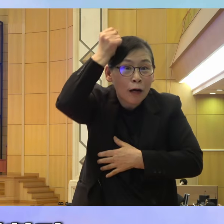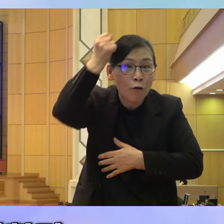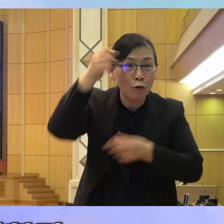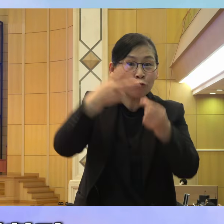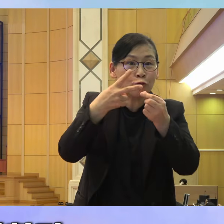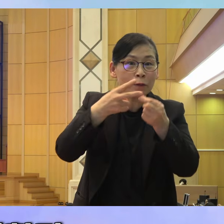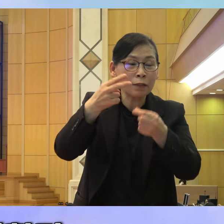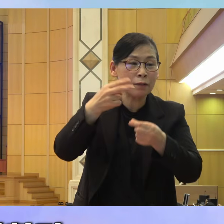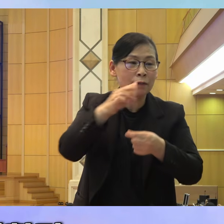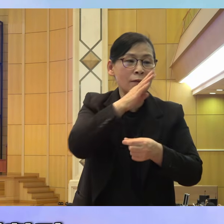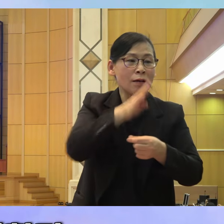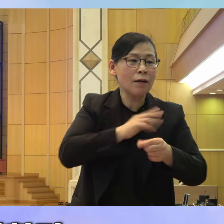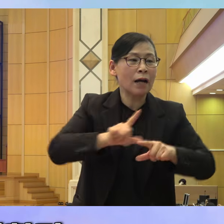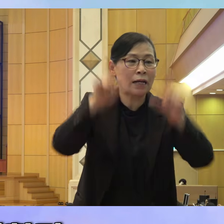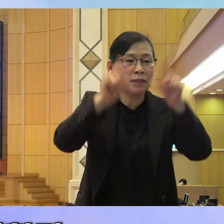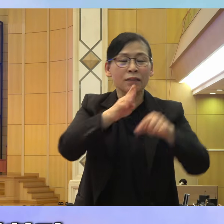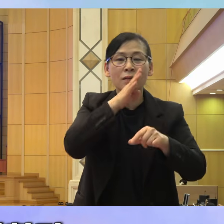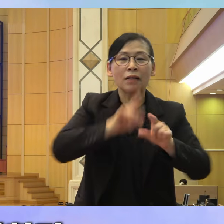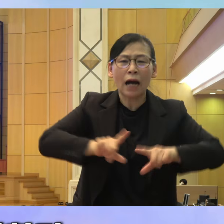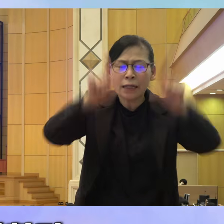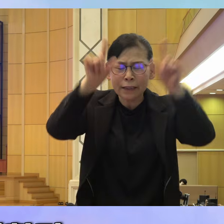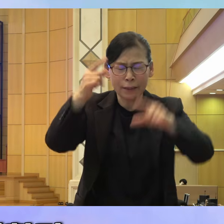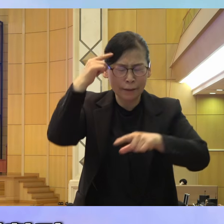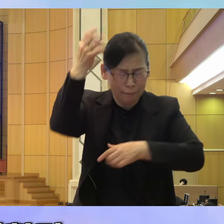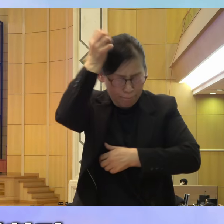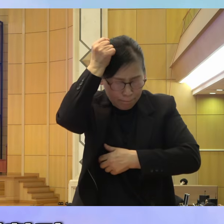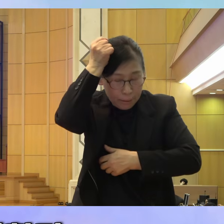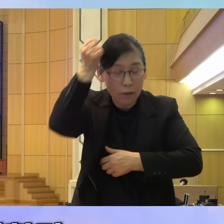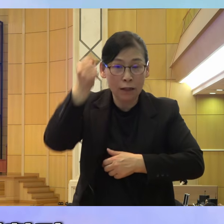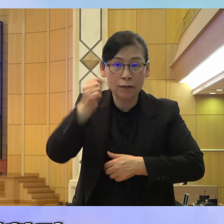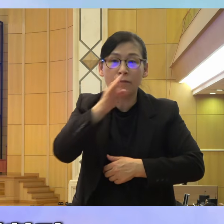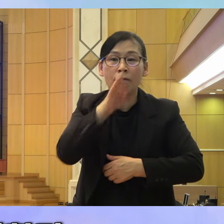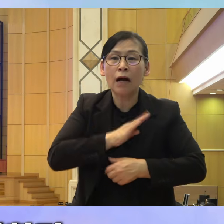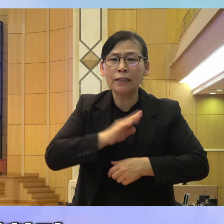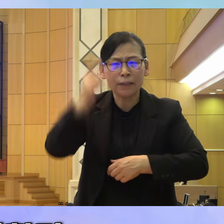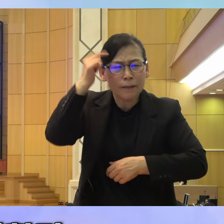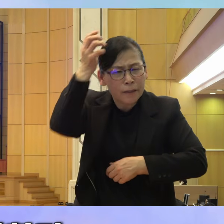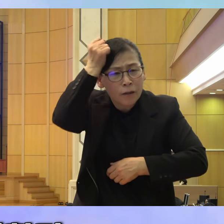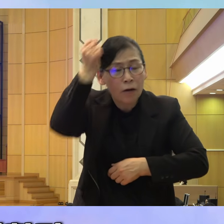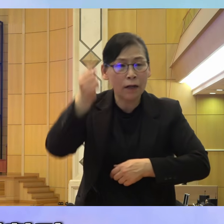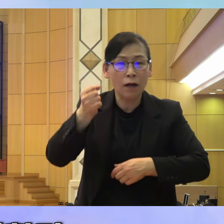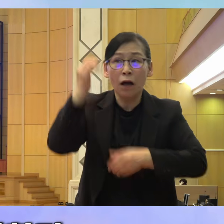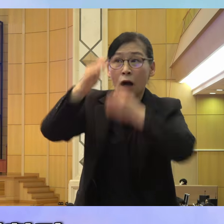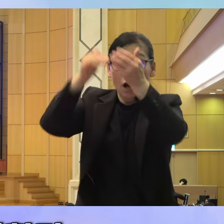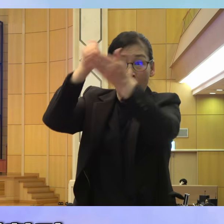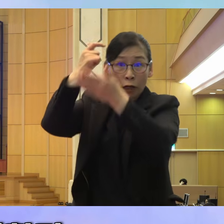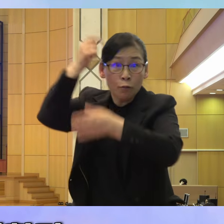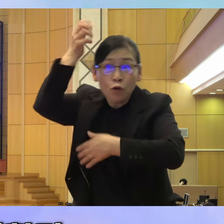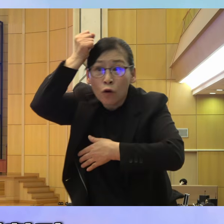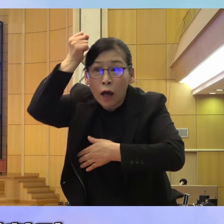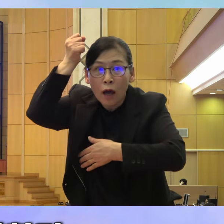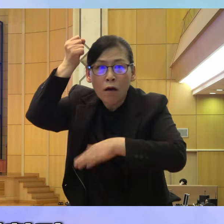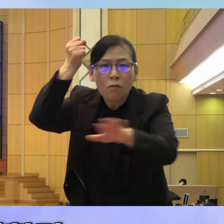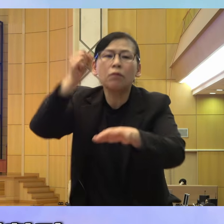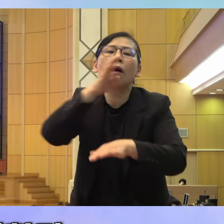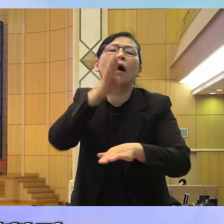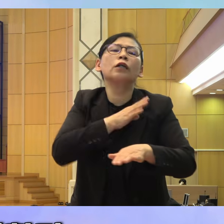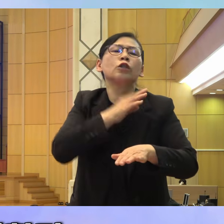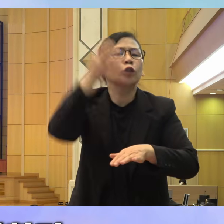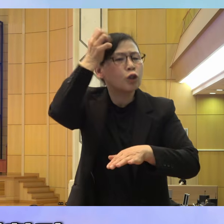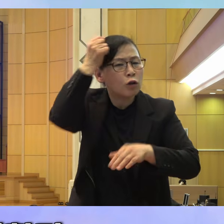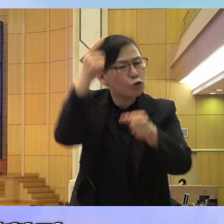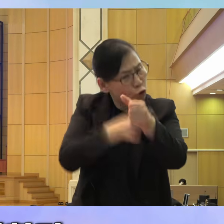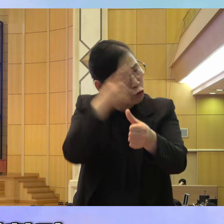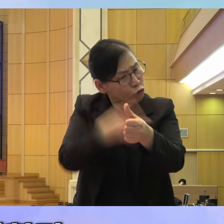두 번째 기억이 뭐냐? 안식일을 기억하란 말이에요. 하나님을 기억한다면 안식일을 기억하란 말이야.